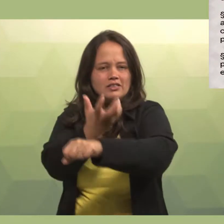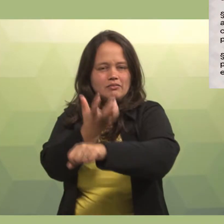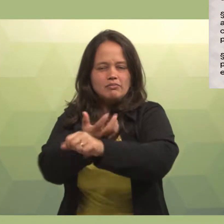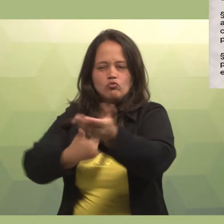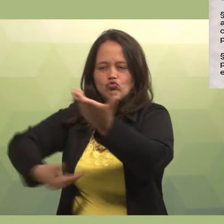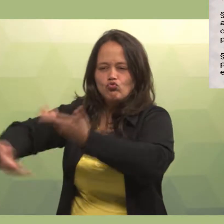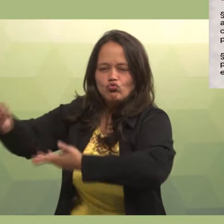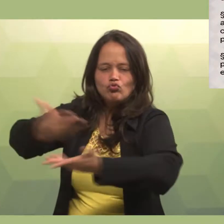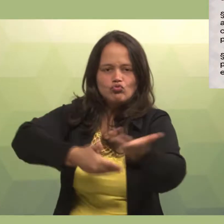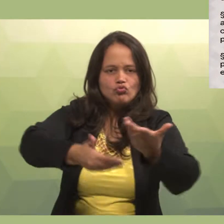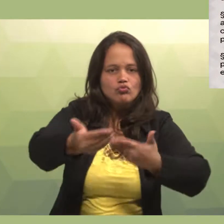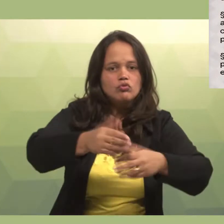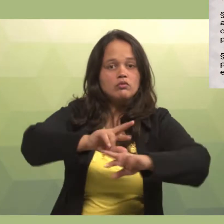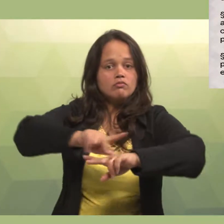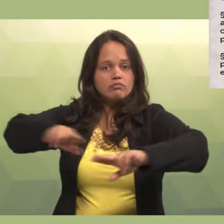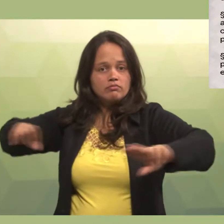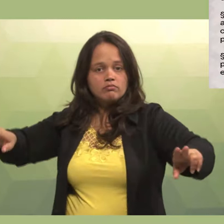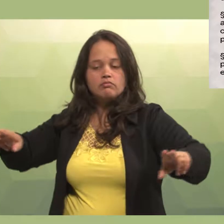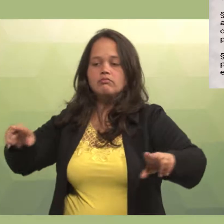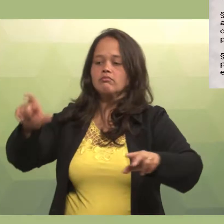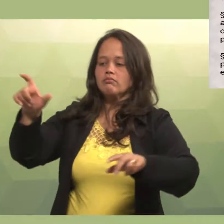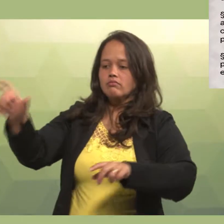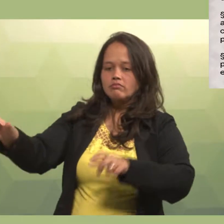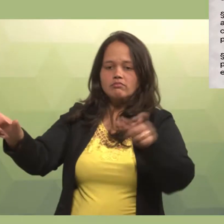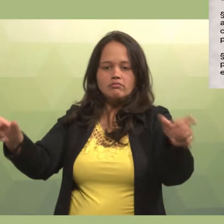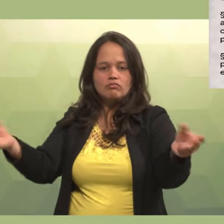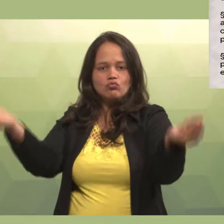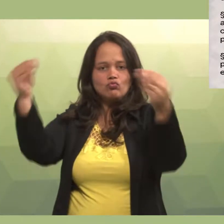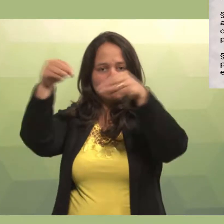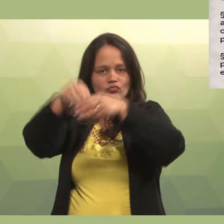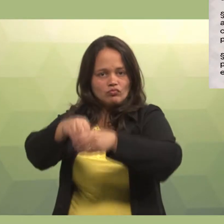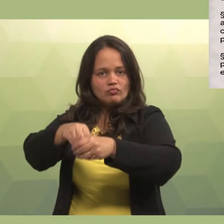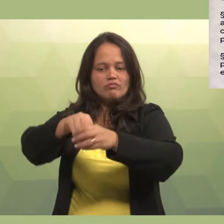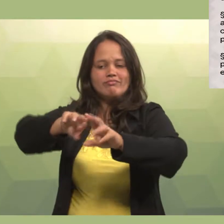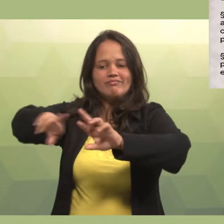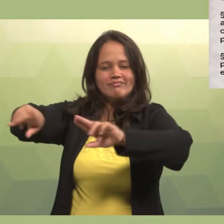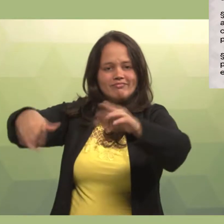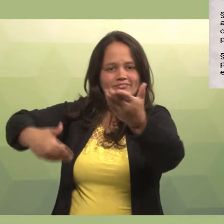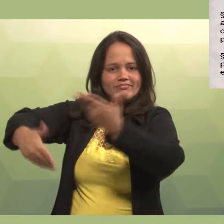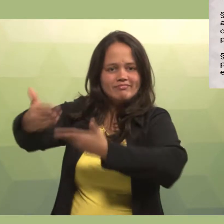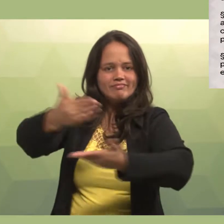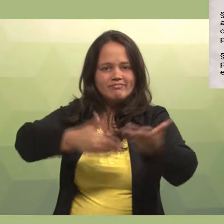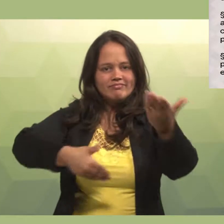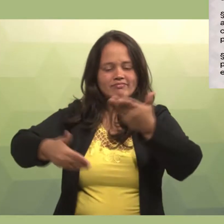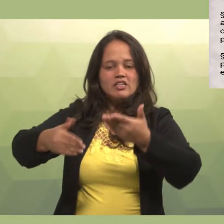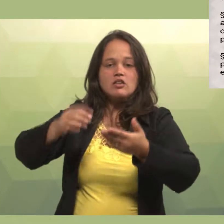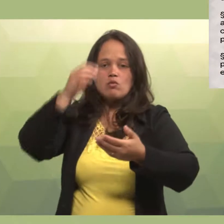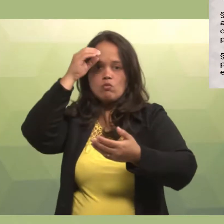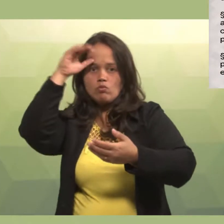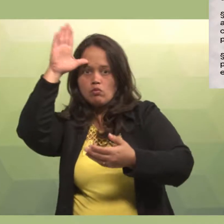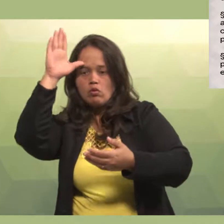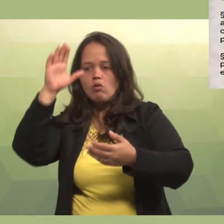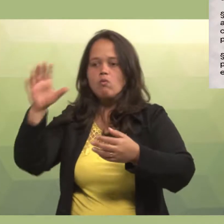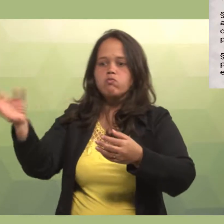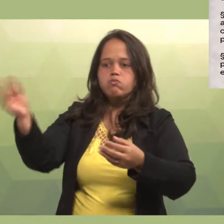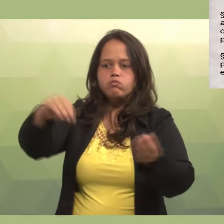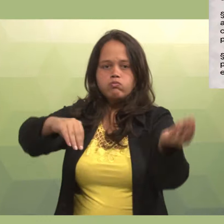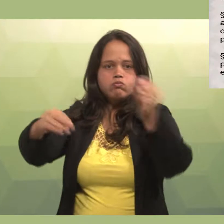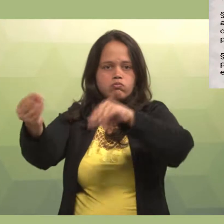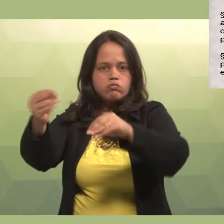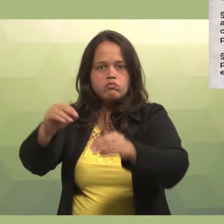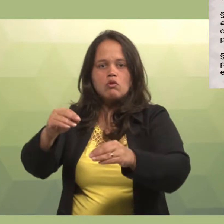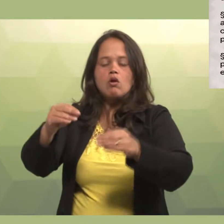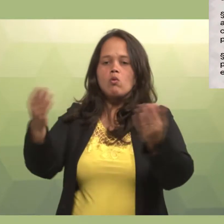que ambas complementam-se e rejeitando a concepção de conhecimento que toma a realidade como algo